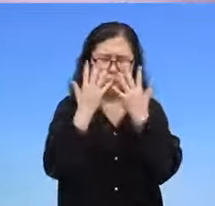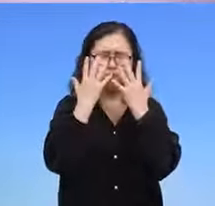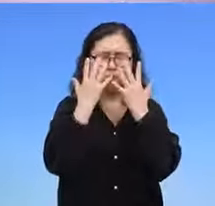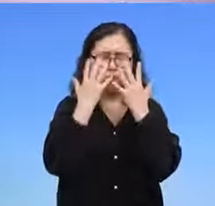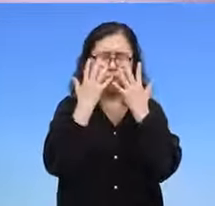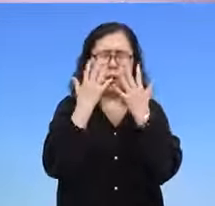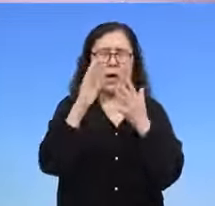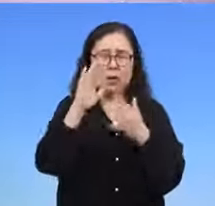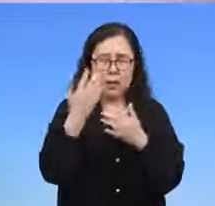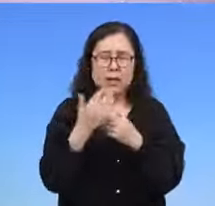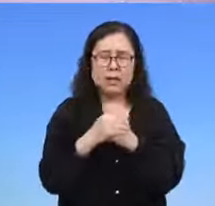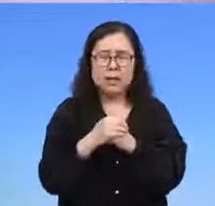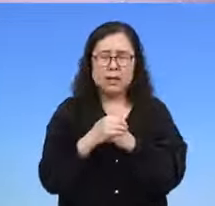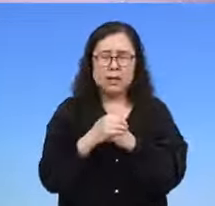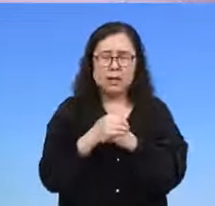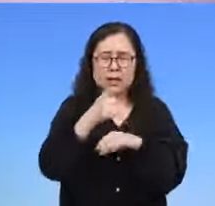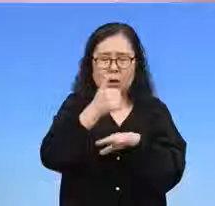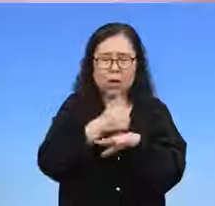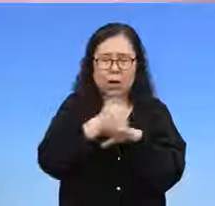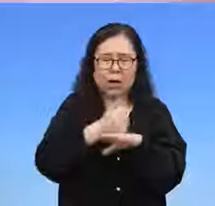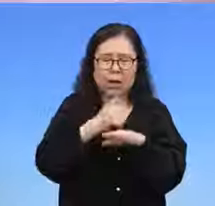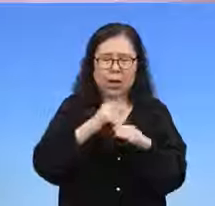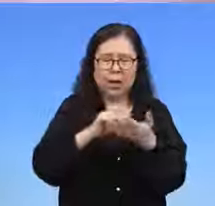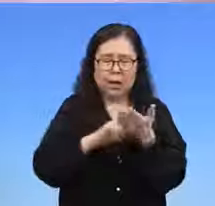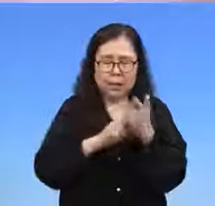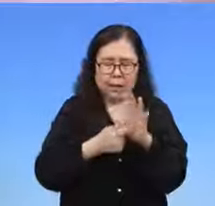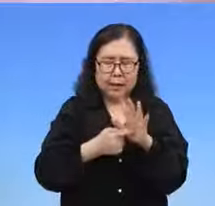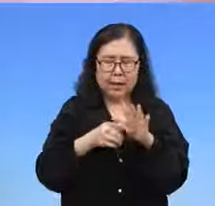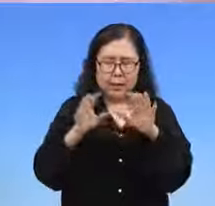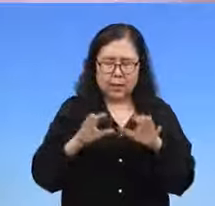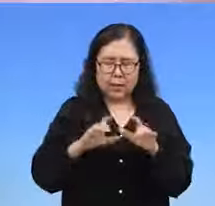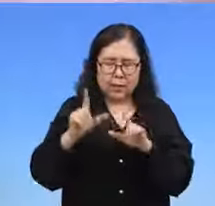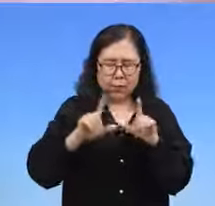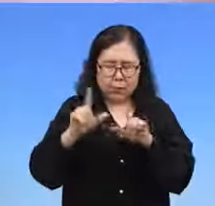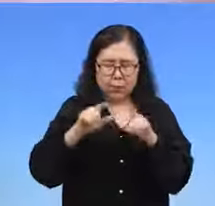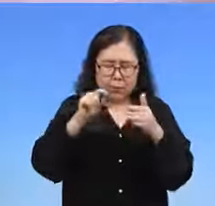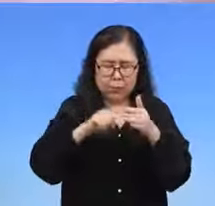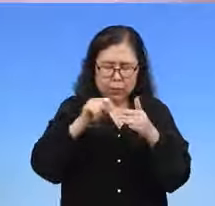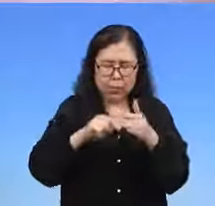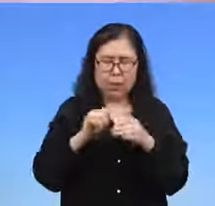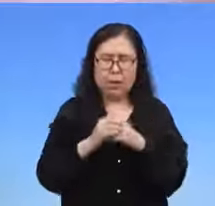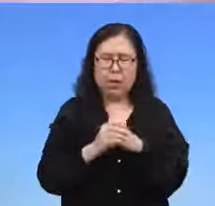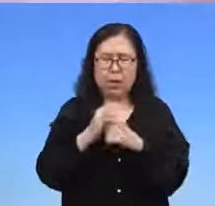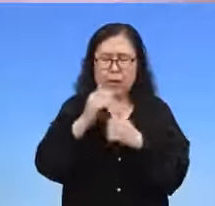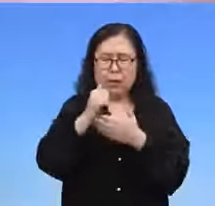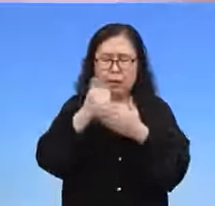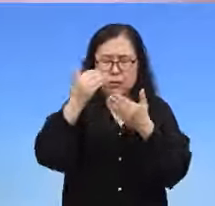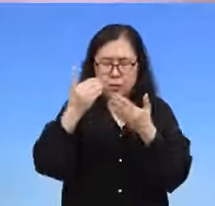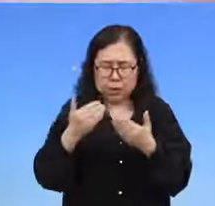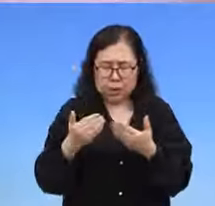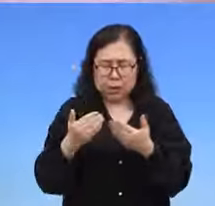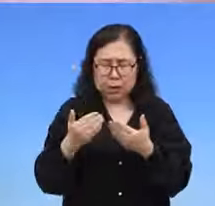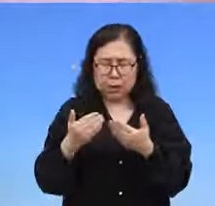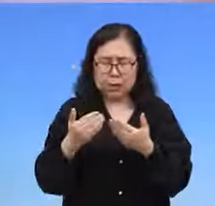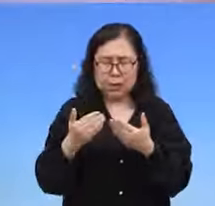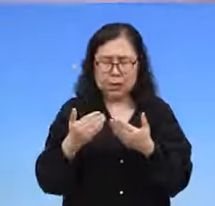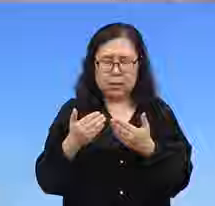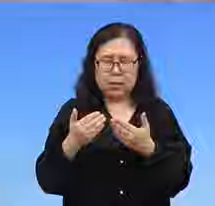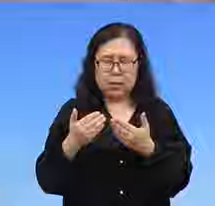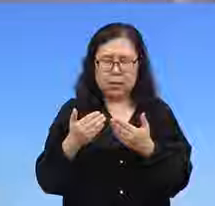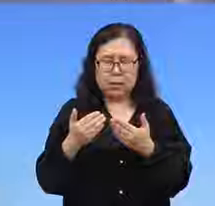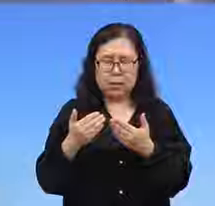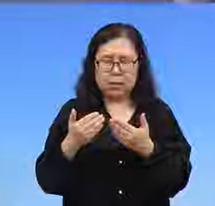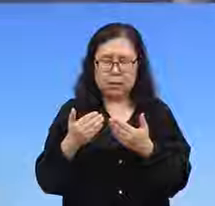않았던 결과로 나타나는 그 현실 앞에, 그러나 하나님 합력해서 선을 이루시는 그 하나님을